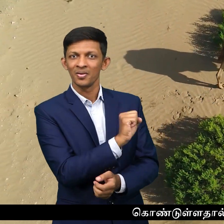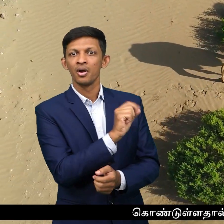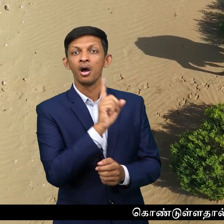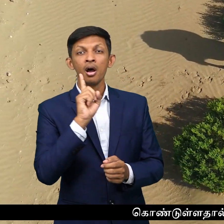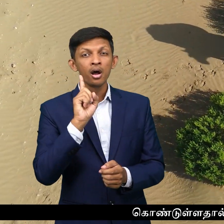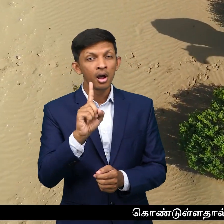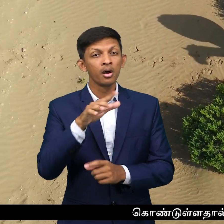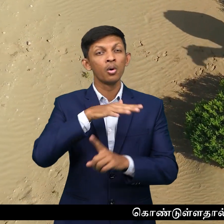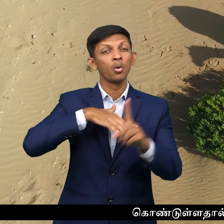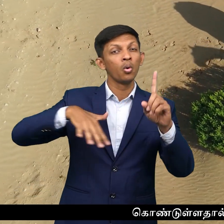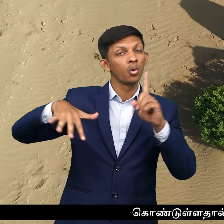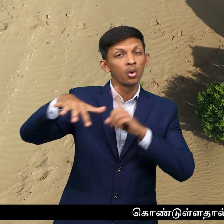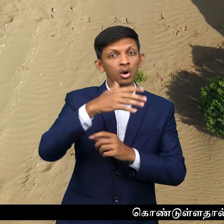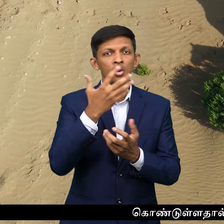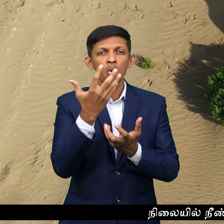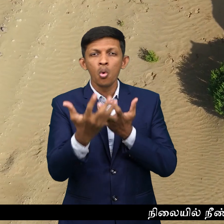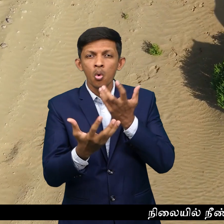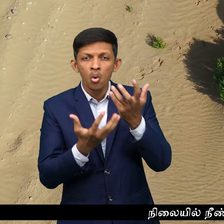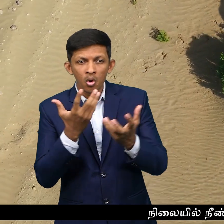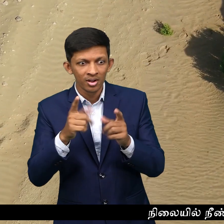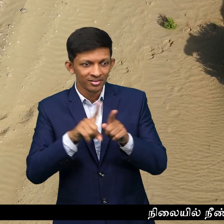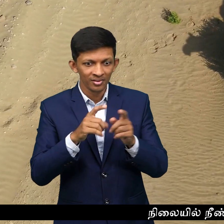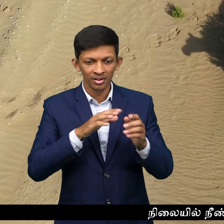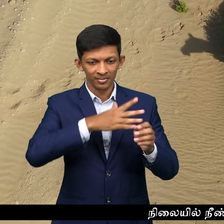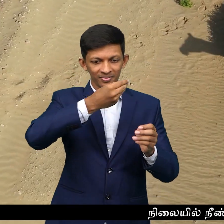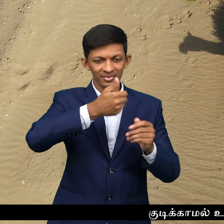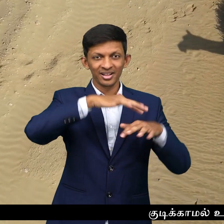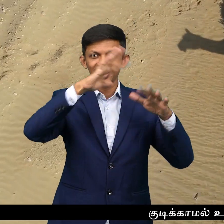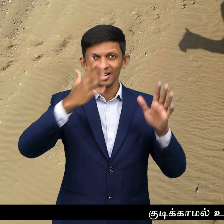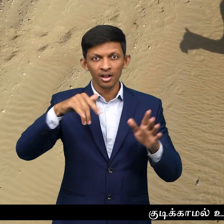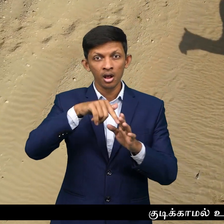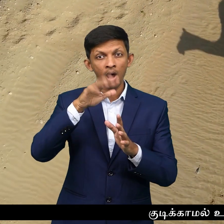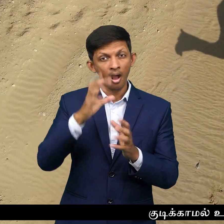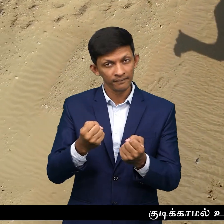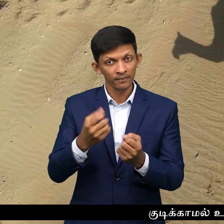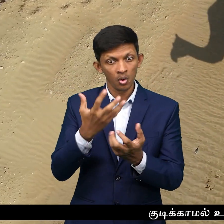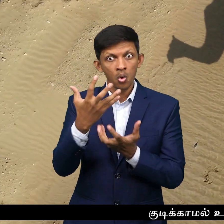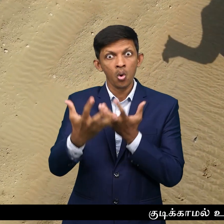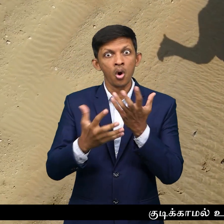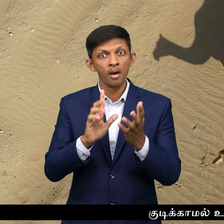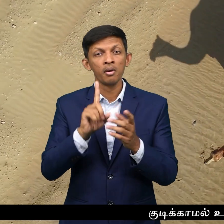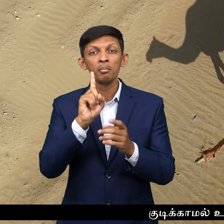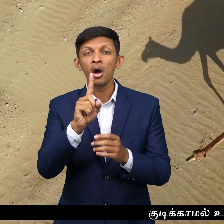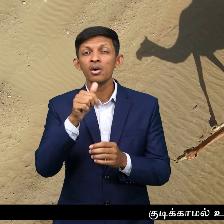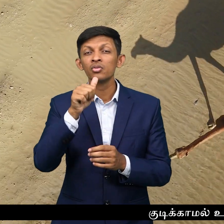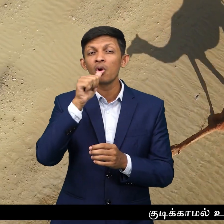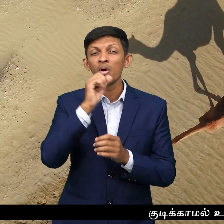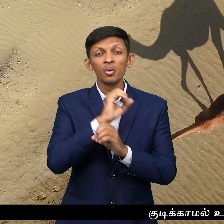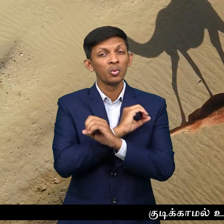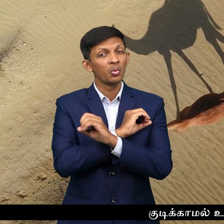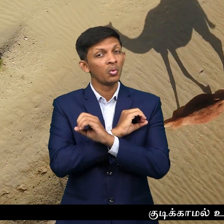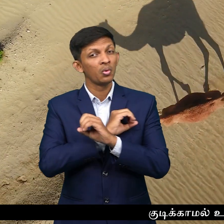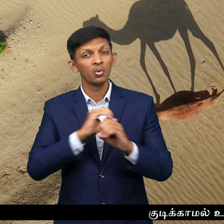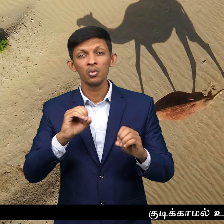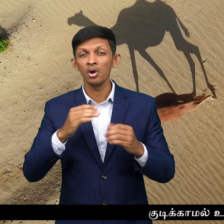கொண்டுள்ளதால் அவை வெப்பமான நிலையில் நீண்ட நேரம் தண்ணீர் குடிக்காமல் உயிர் வாழ முடியும்.